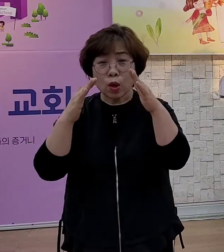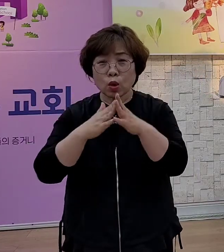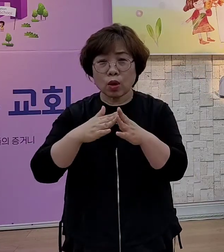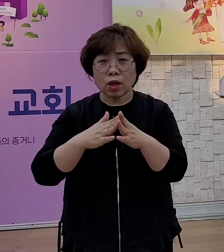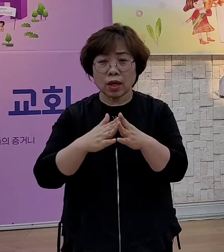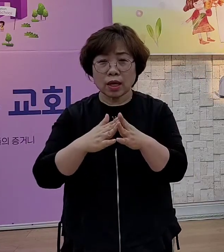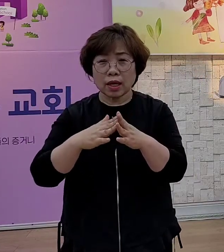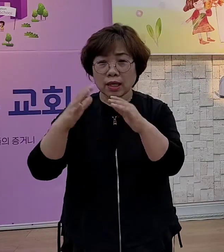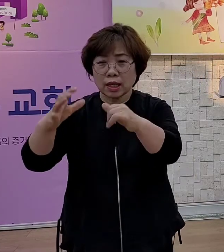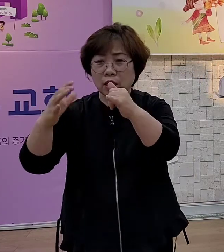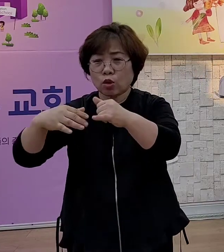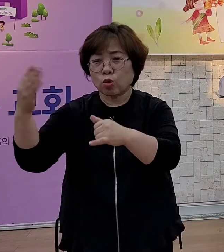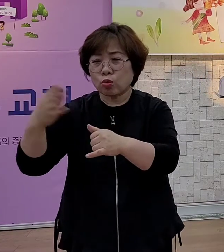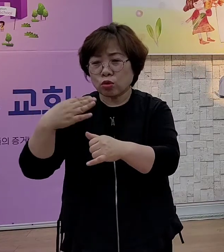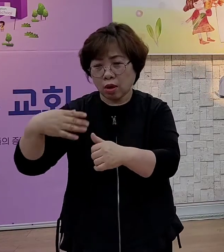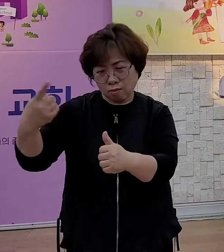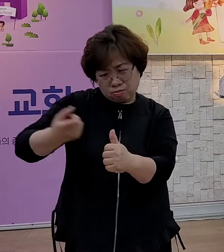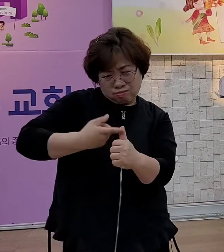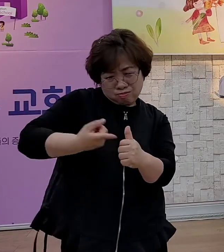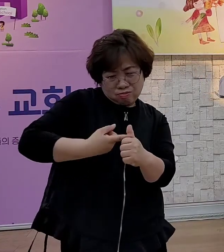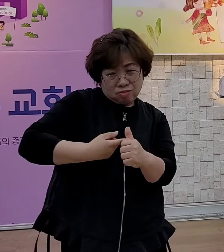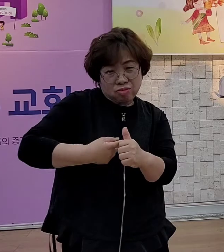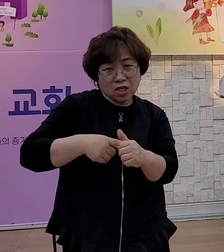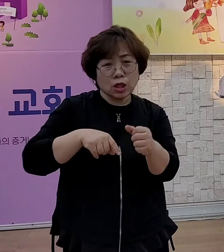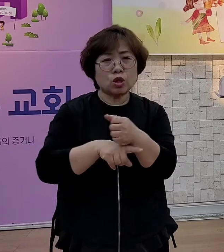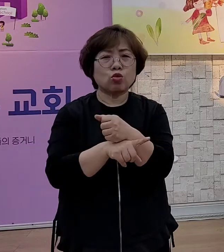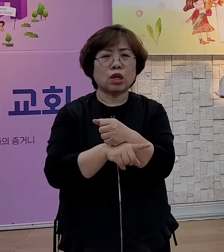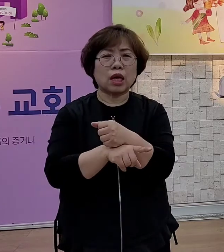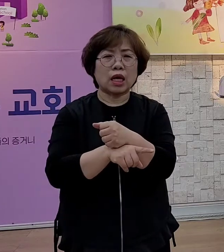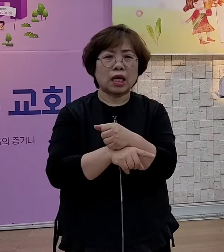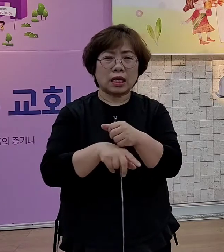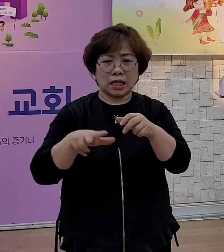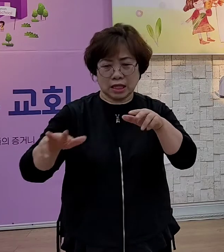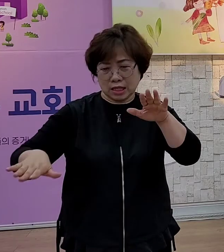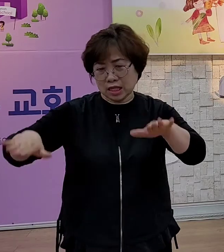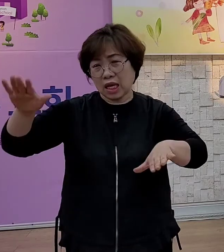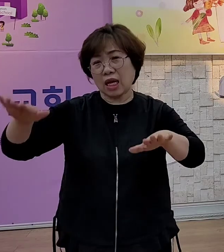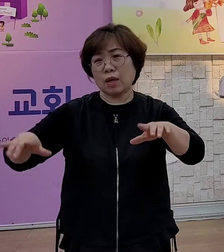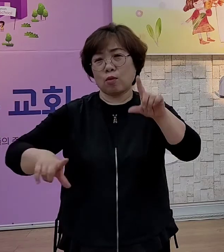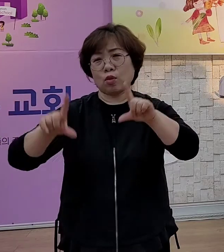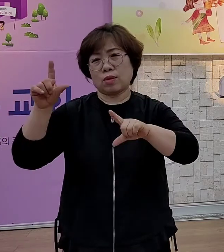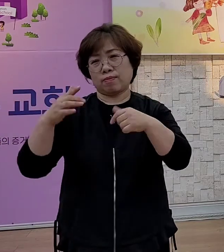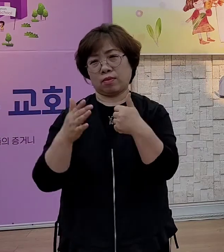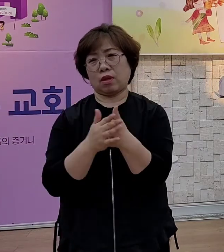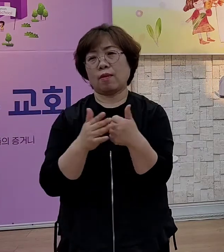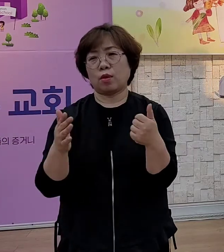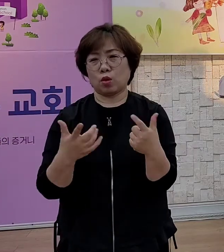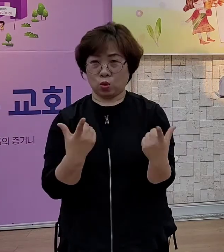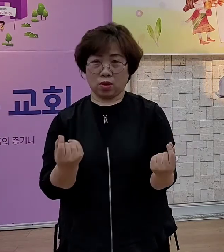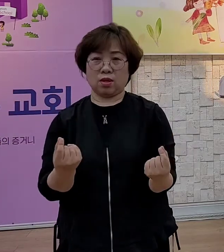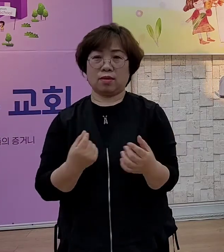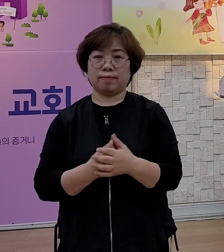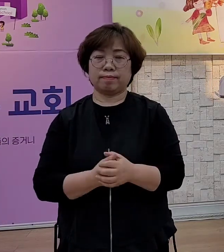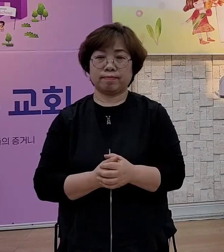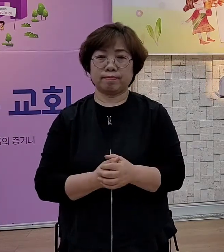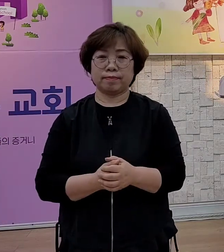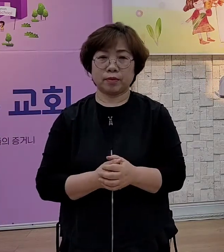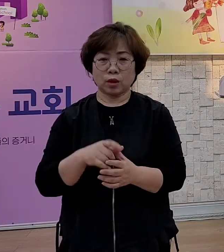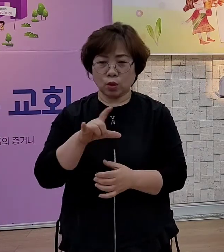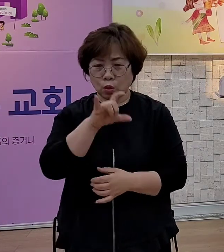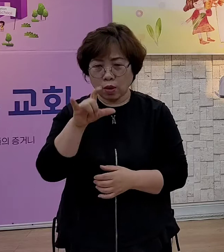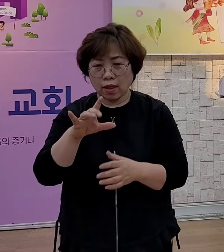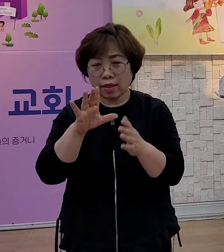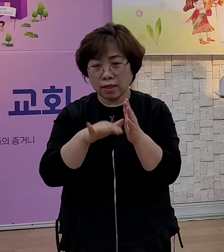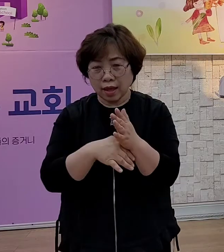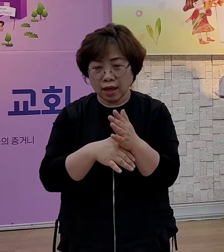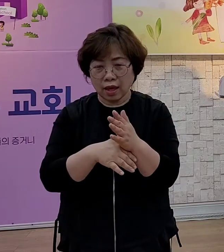이 손가락질을 받는 부분이 바로 이 문제 때문이다라는 게 이 코로나 때 그냥 너무 극명하게